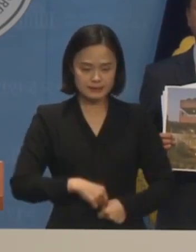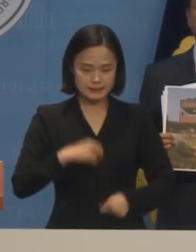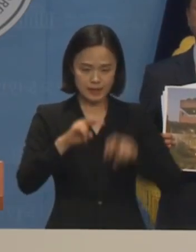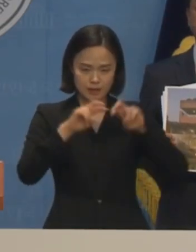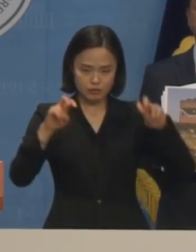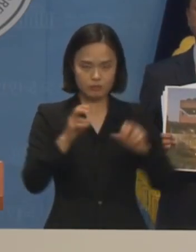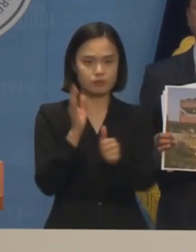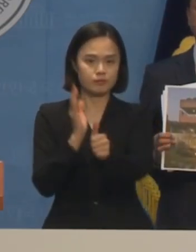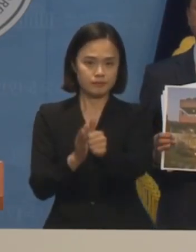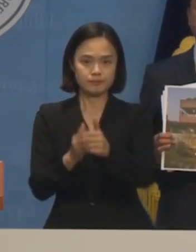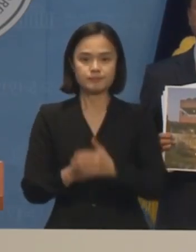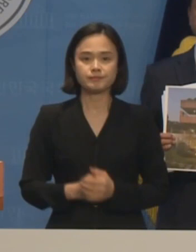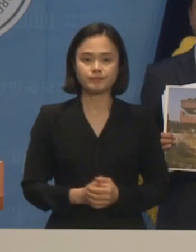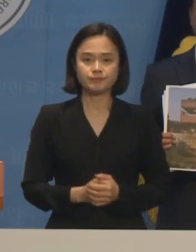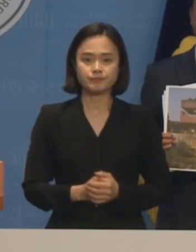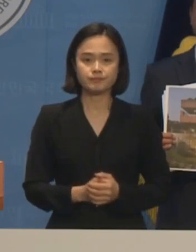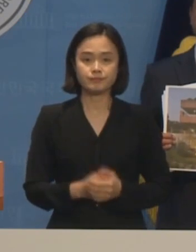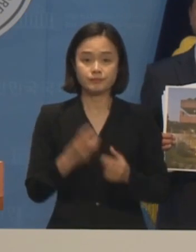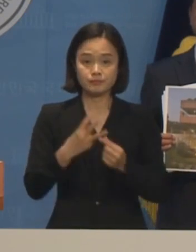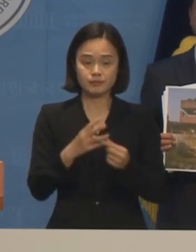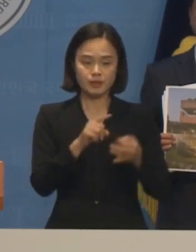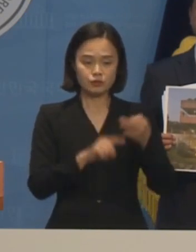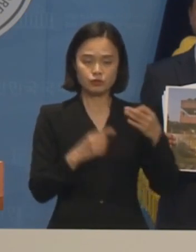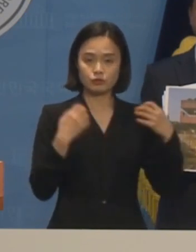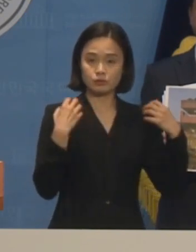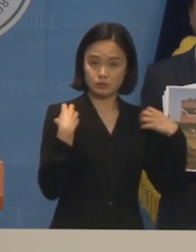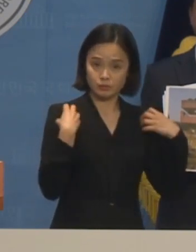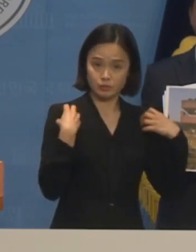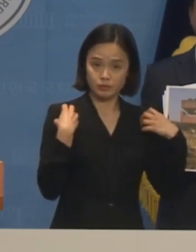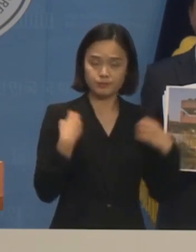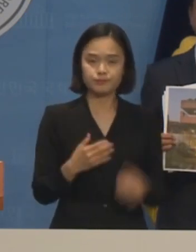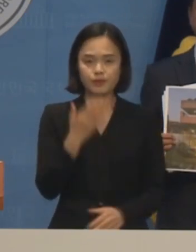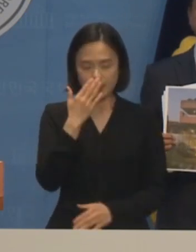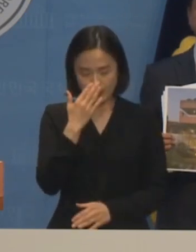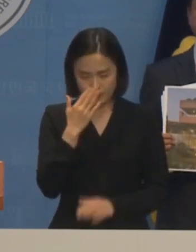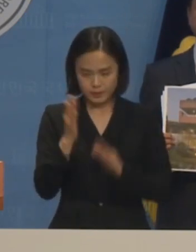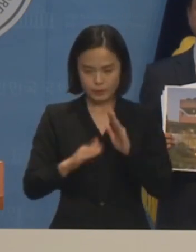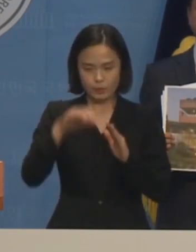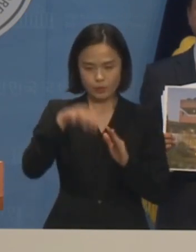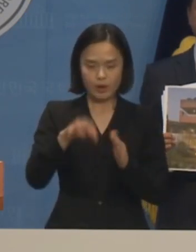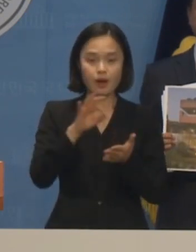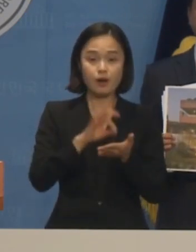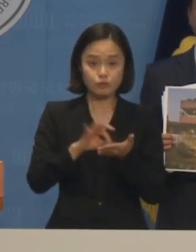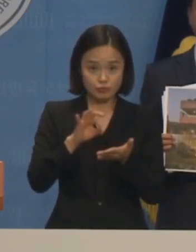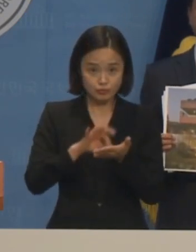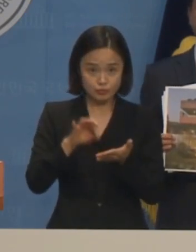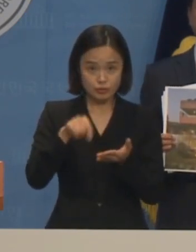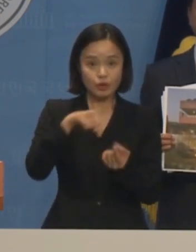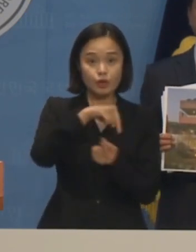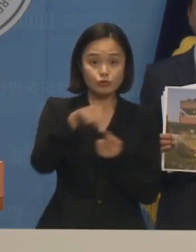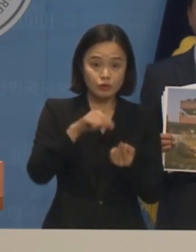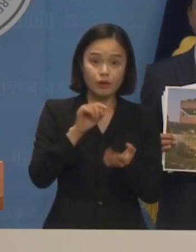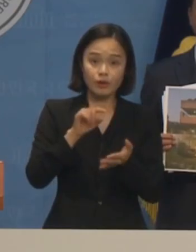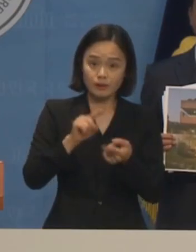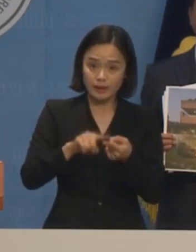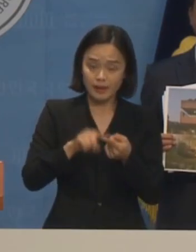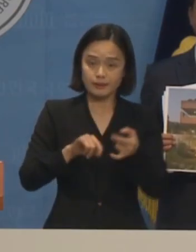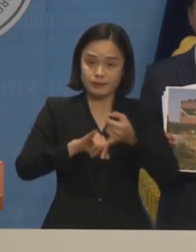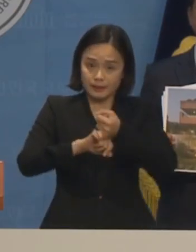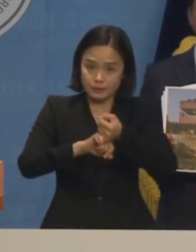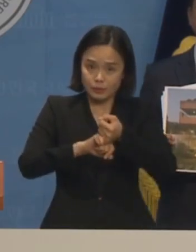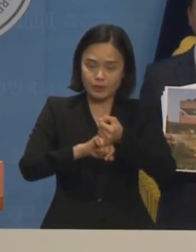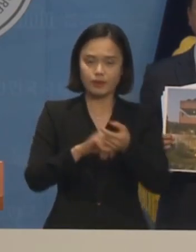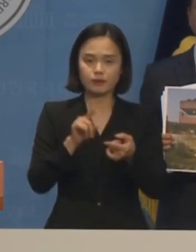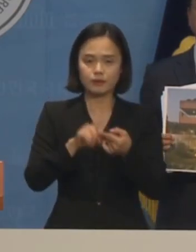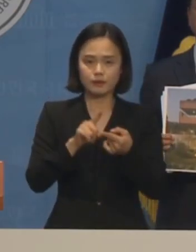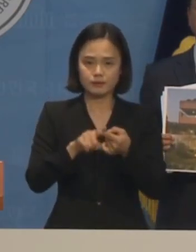셋째, 윤석열 정부는 검소한 관사 운영 국정과제의 진정성을 입증하고 전국